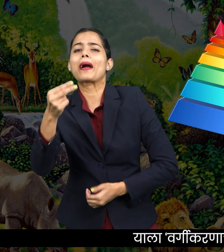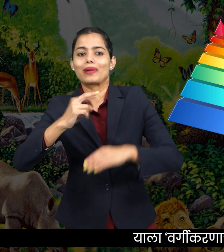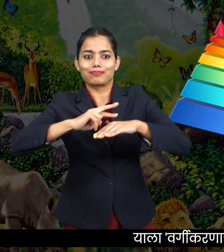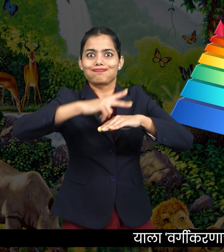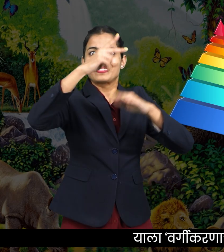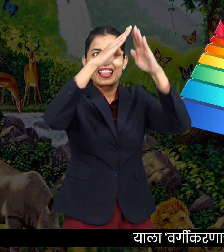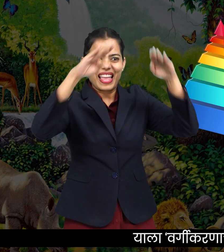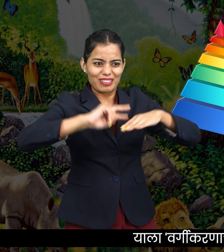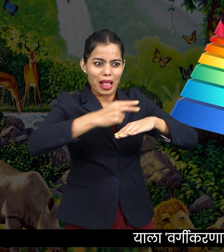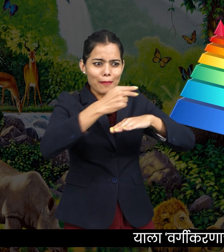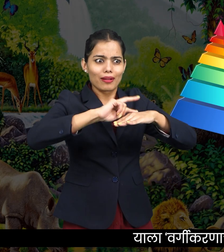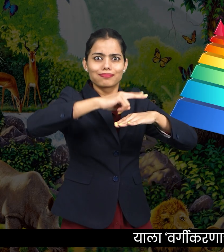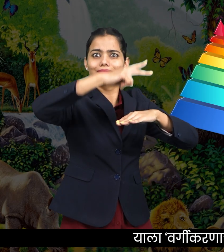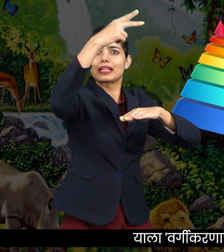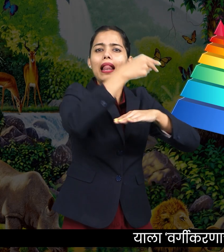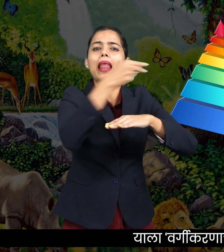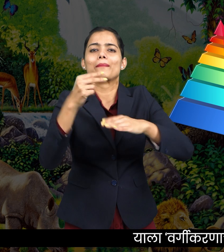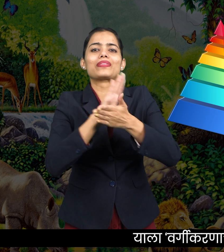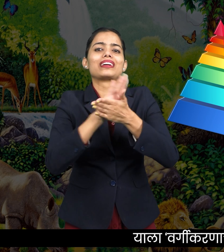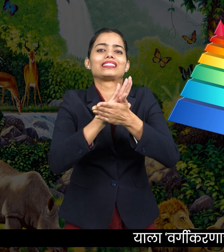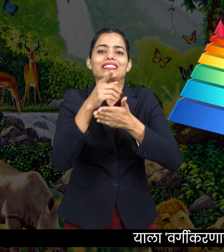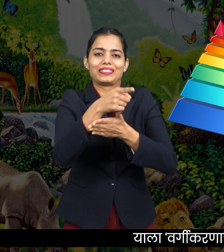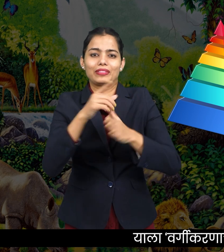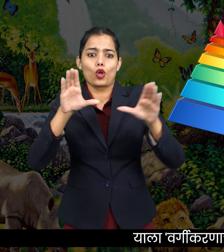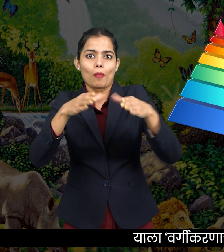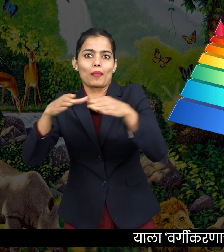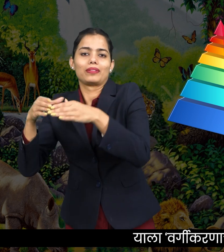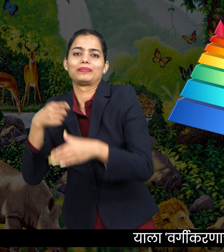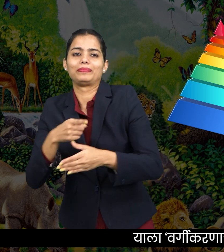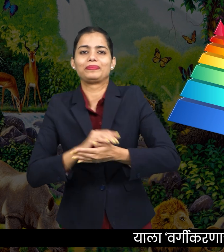याला वर्गीकरणाची पदानुक्रम असं म्हणतात.